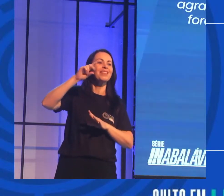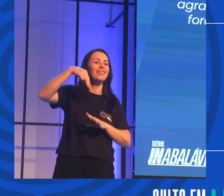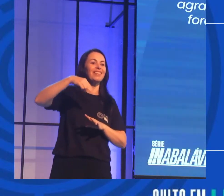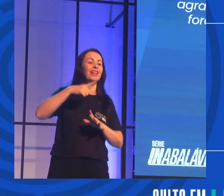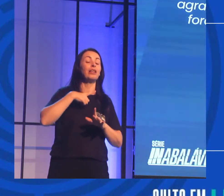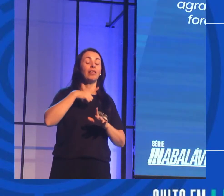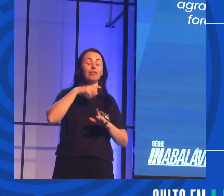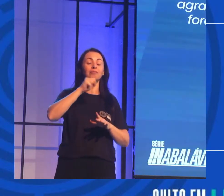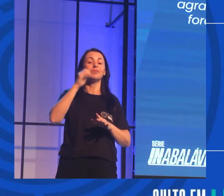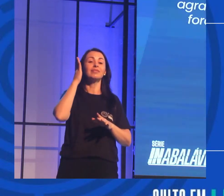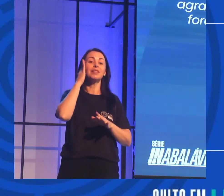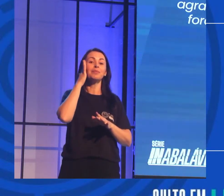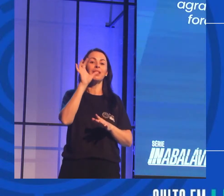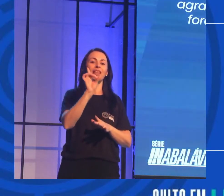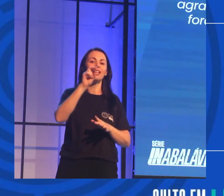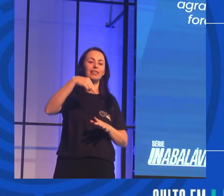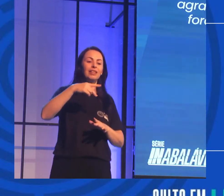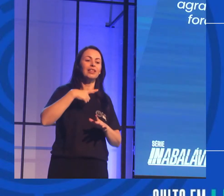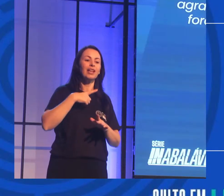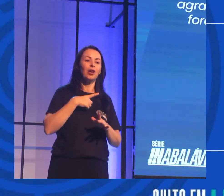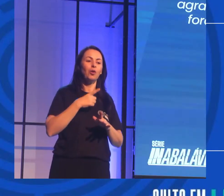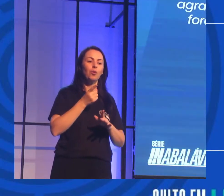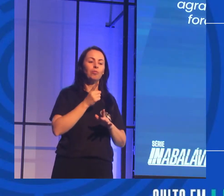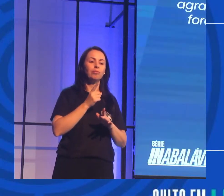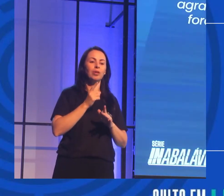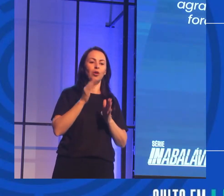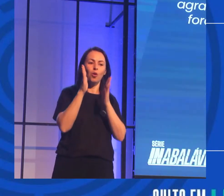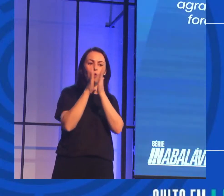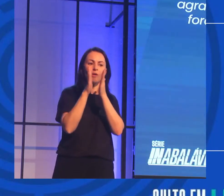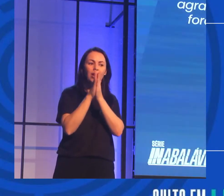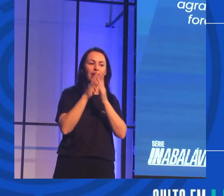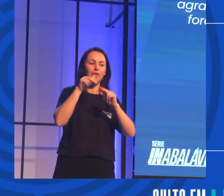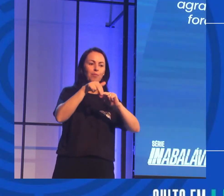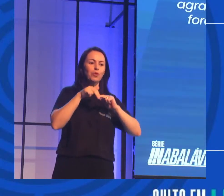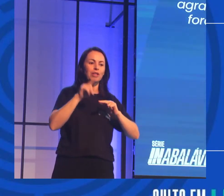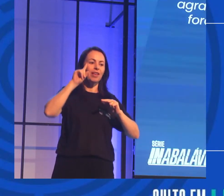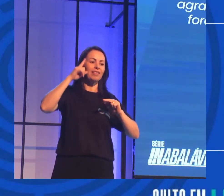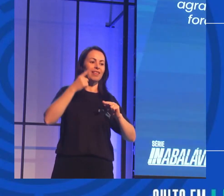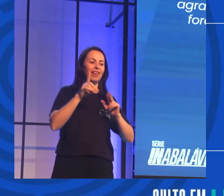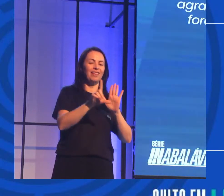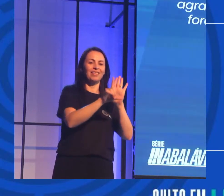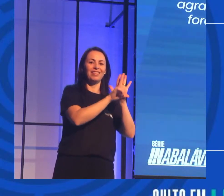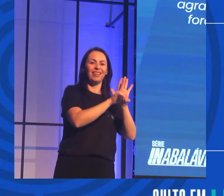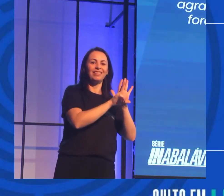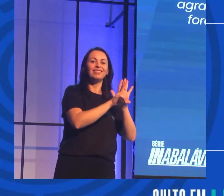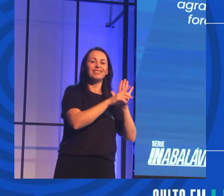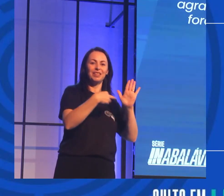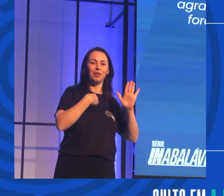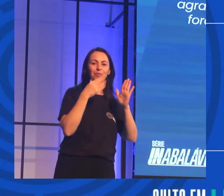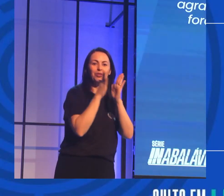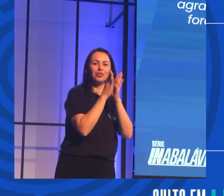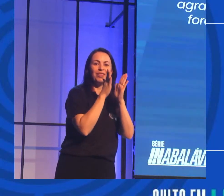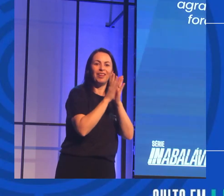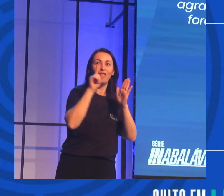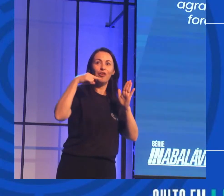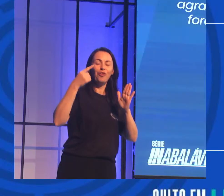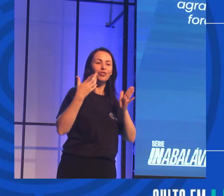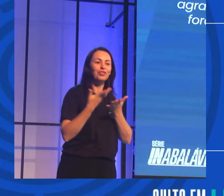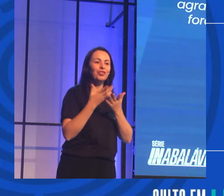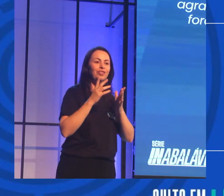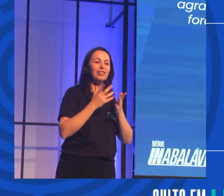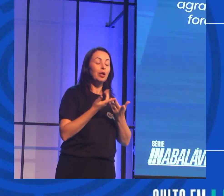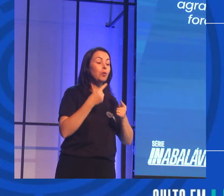mão, e eles vão atrás dele espionar. E a Bíblia diz, então aqueles homens foram investigar e encontraram Daniel orando,